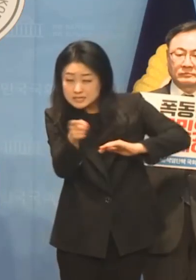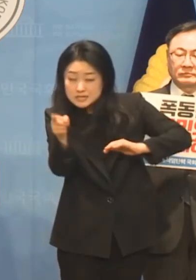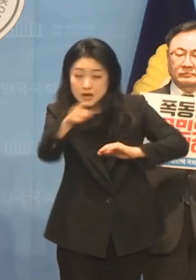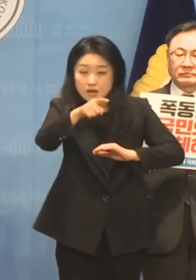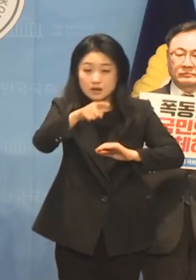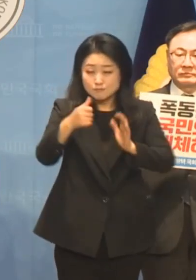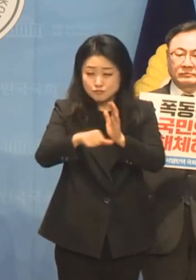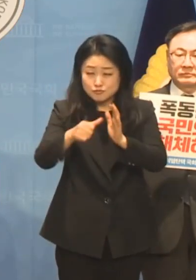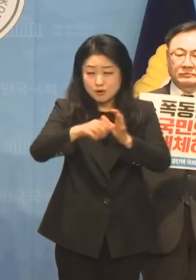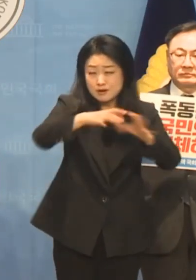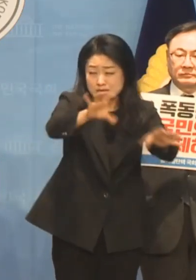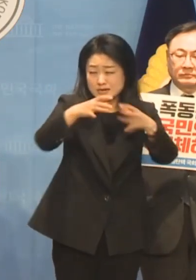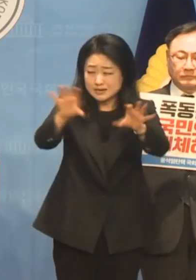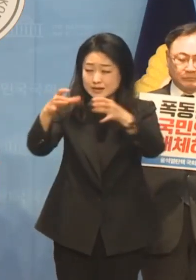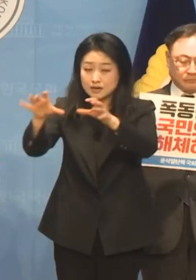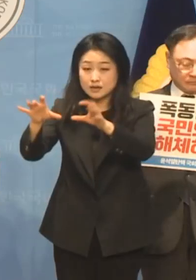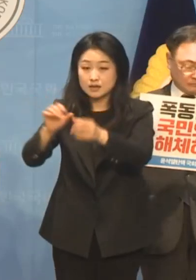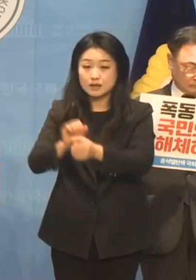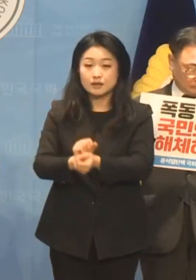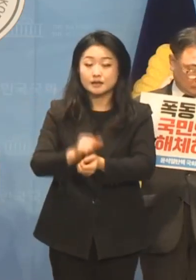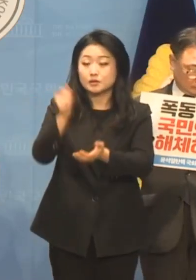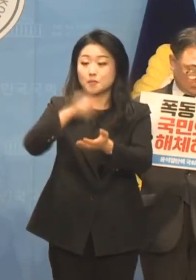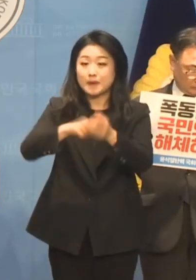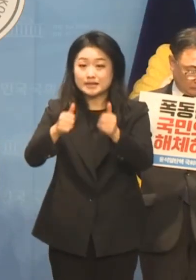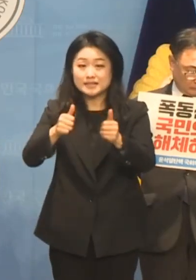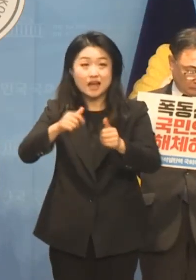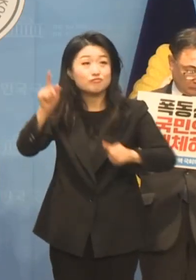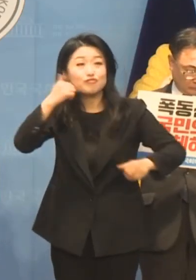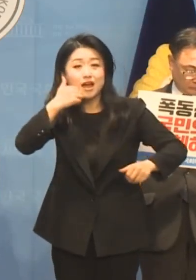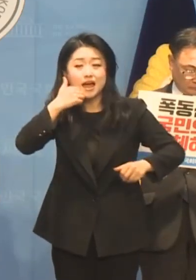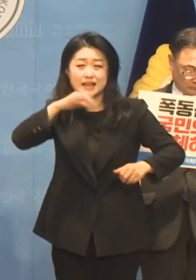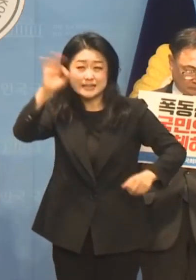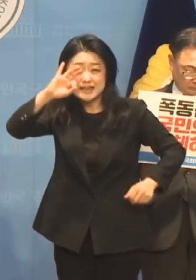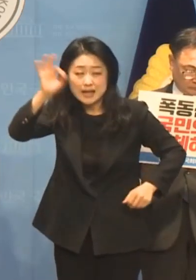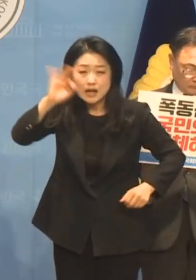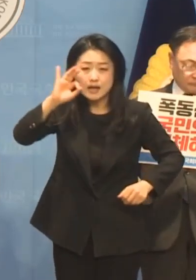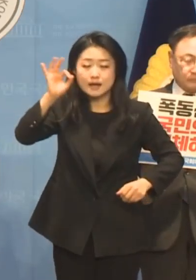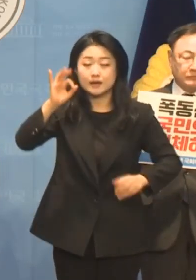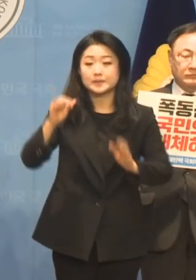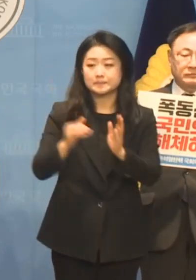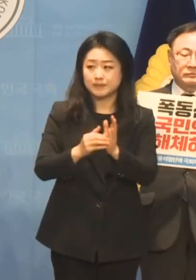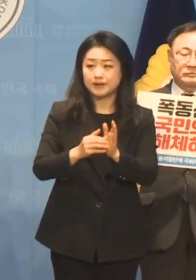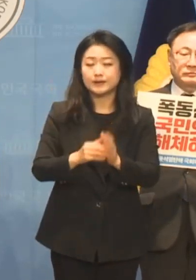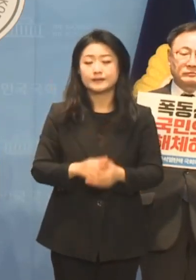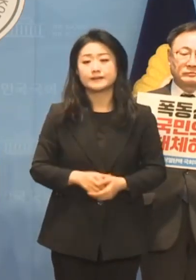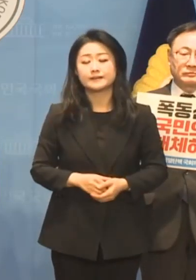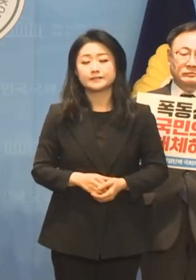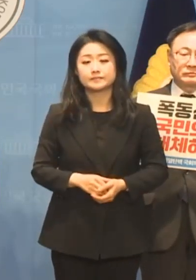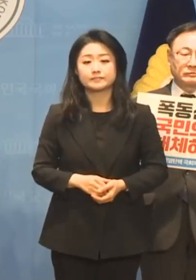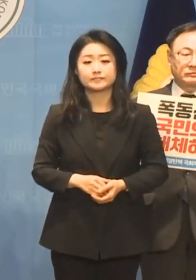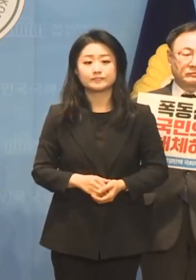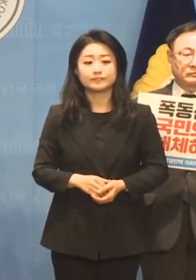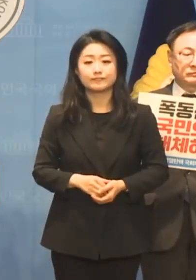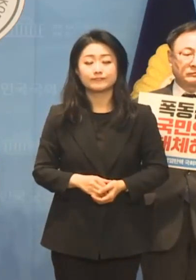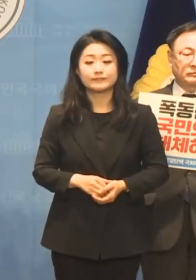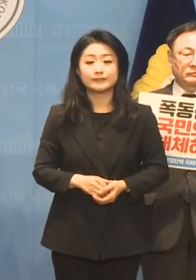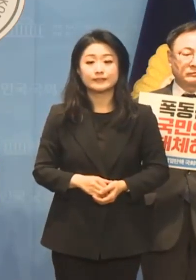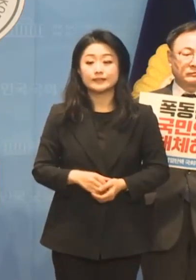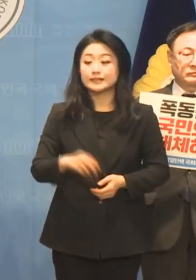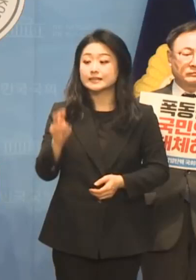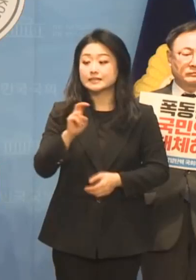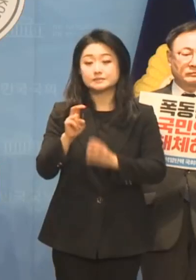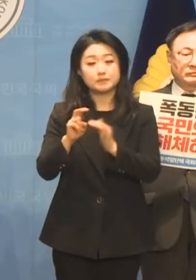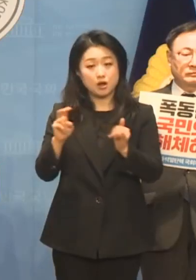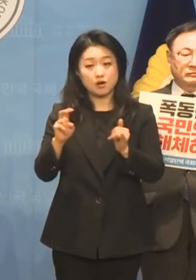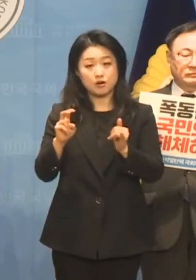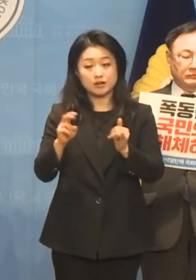닥치는 대로 파괴했습니다. 영장 판사 어딨냐며 판사들을 찾아 나서기도 했습니다. 20여